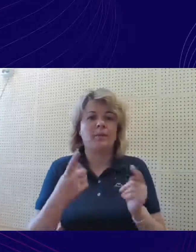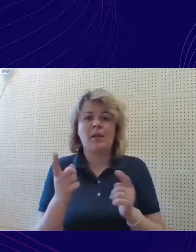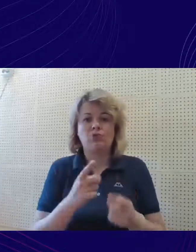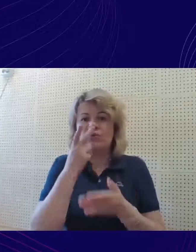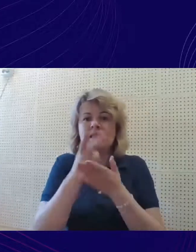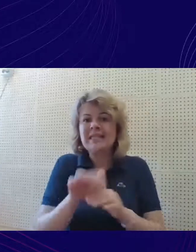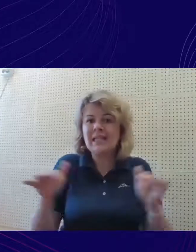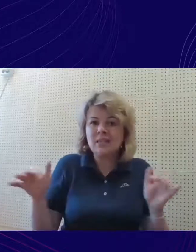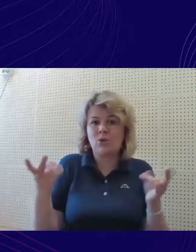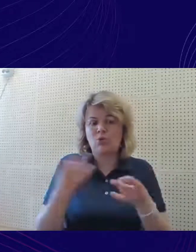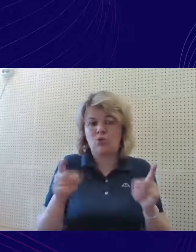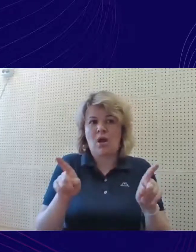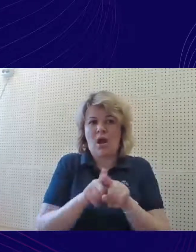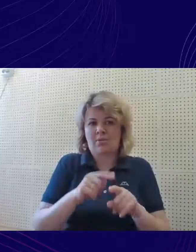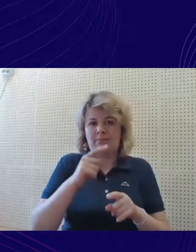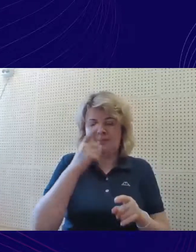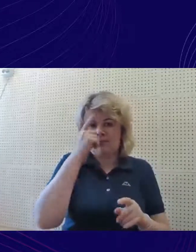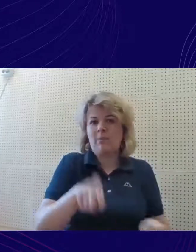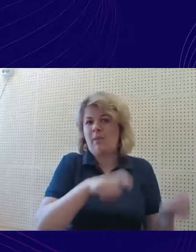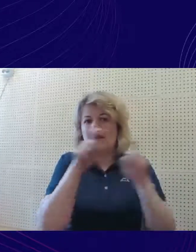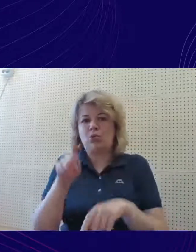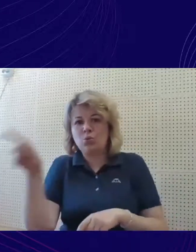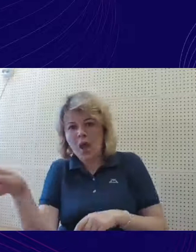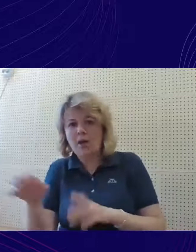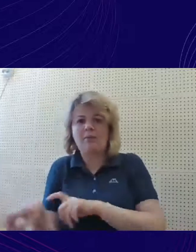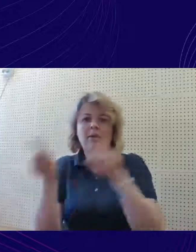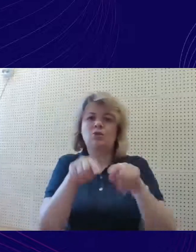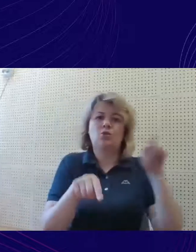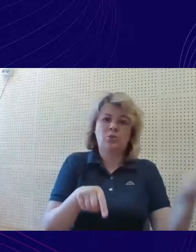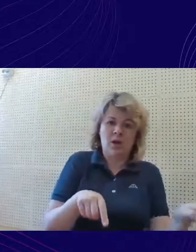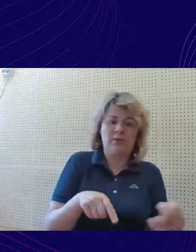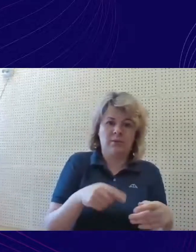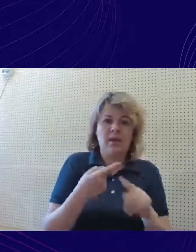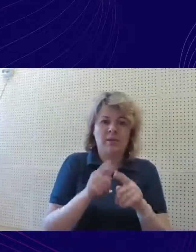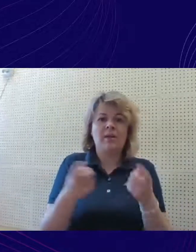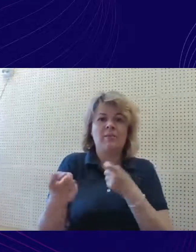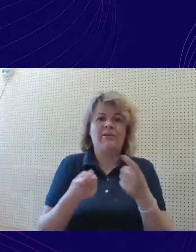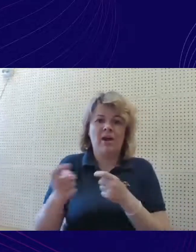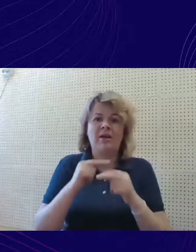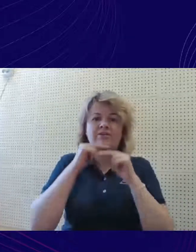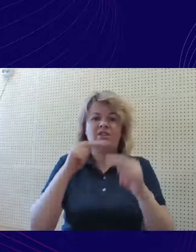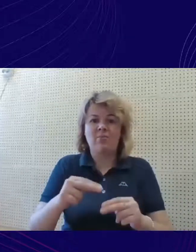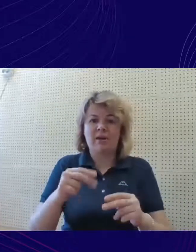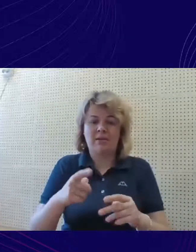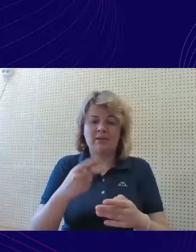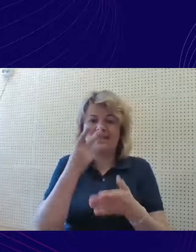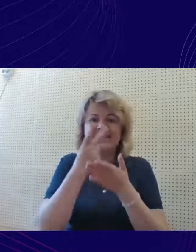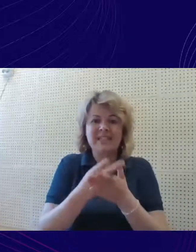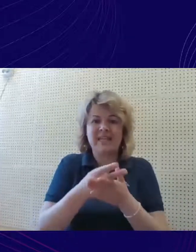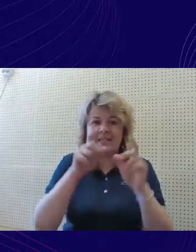переключиться туда-сюда, и это как бы вовлекает его внимание, заставляет смотреть